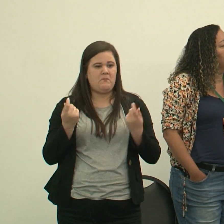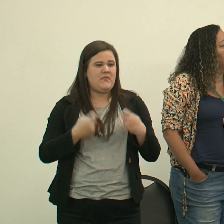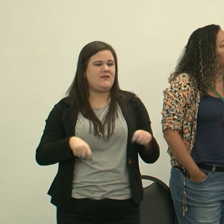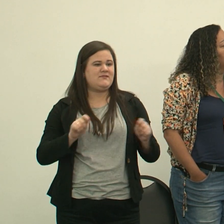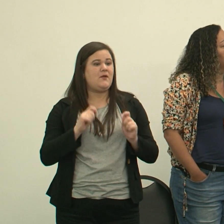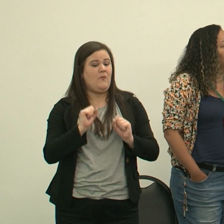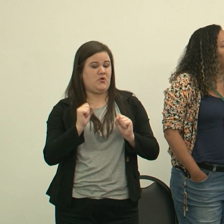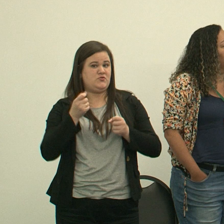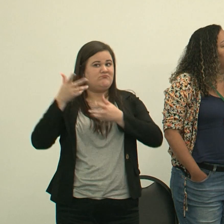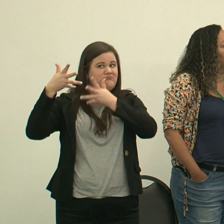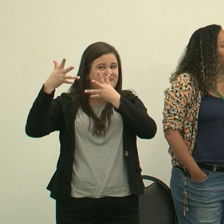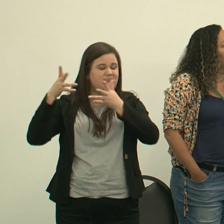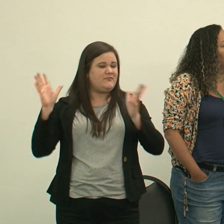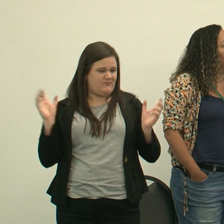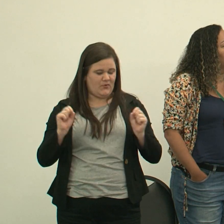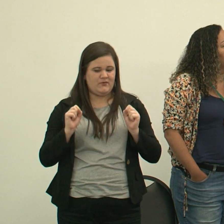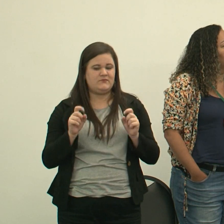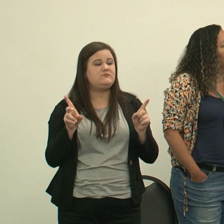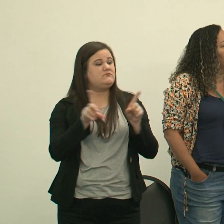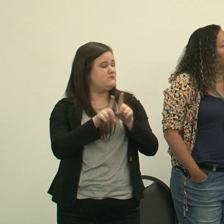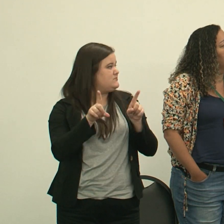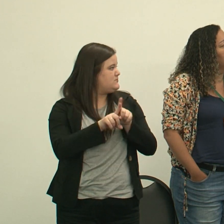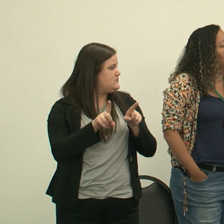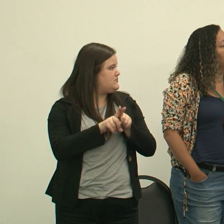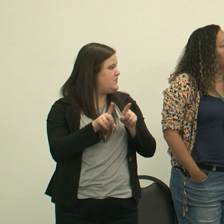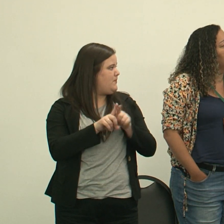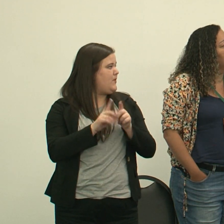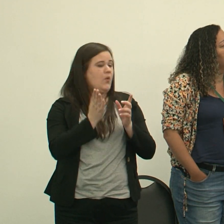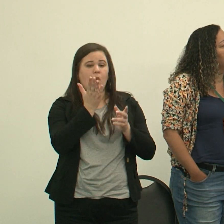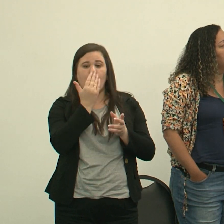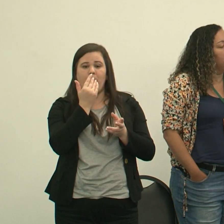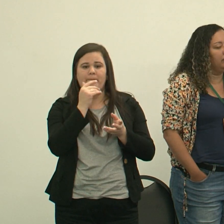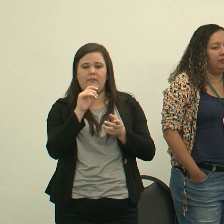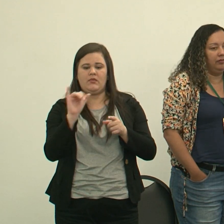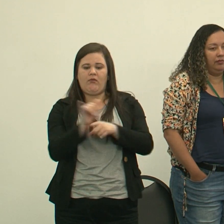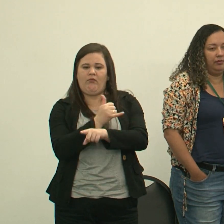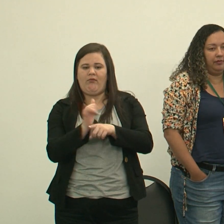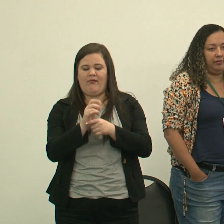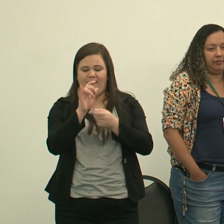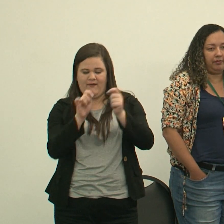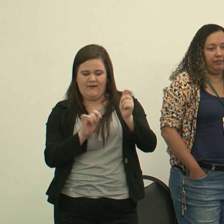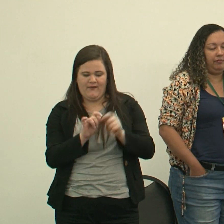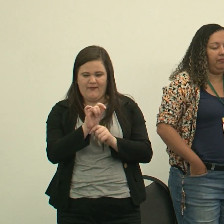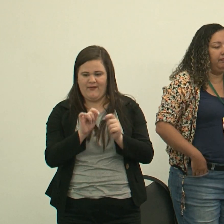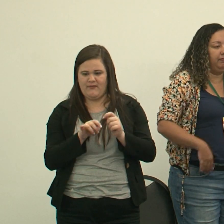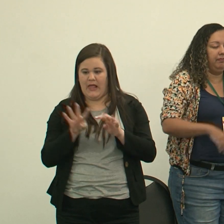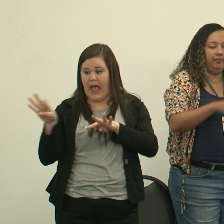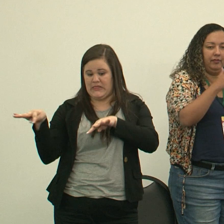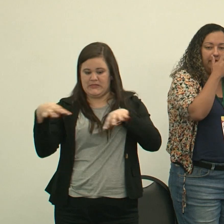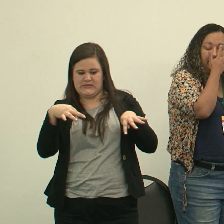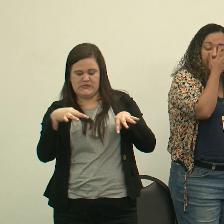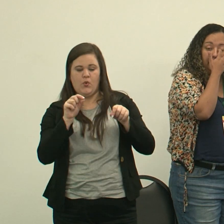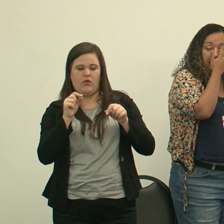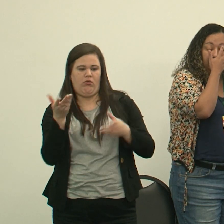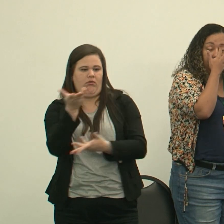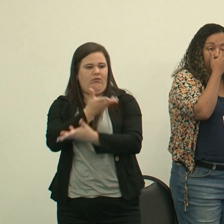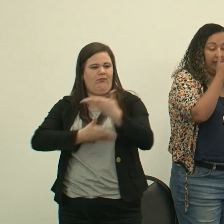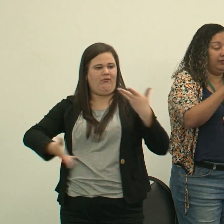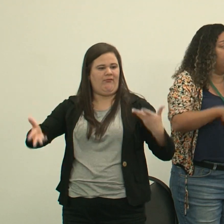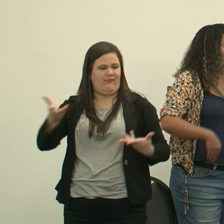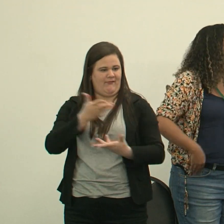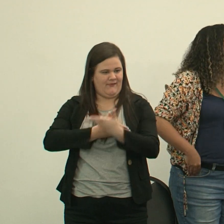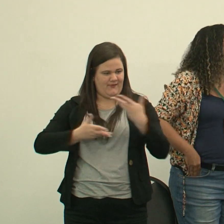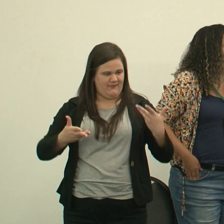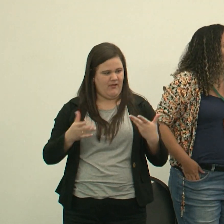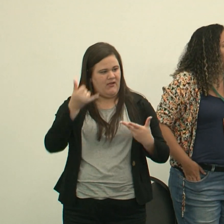falando comendo. E fazer uma escultura de comida também chama a atenção do outro e faz com que o outro interaja com o surdo. Então, ele